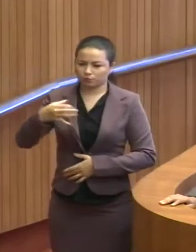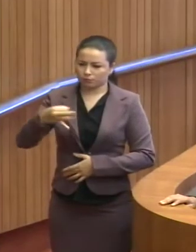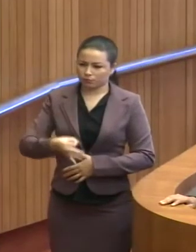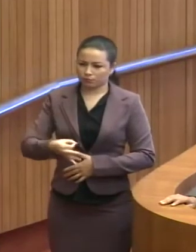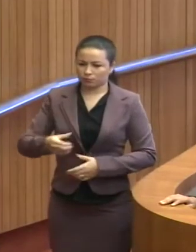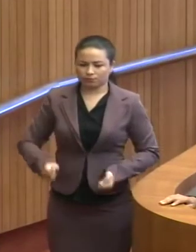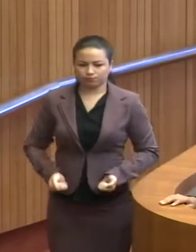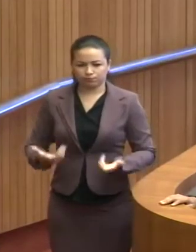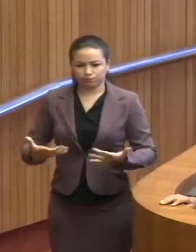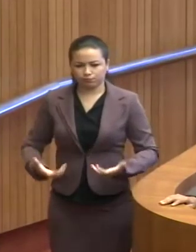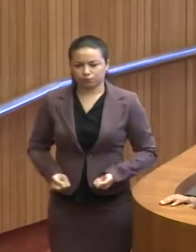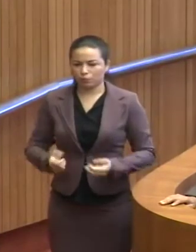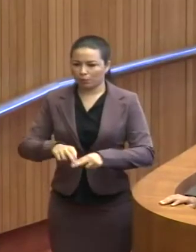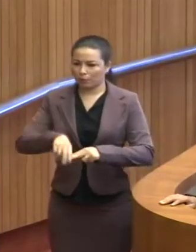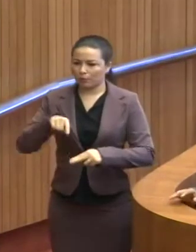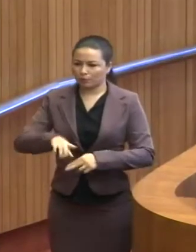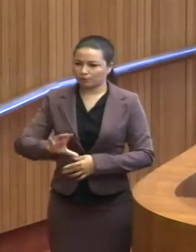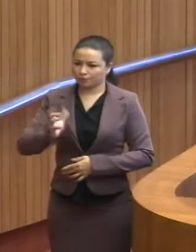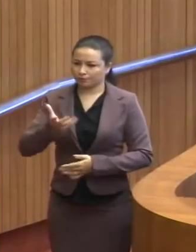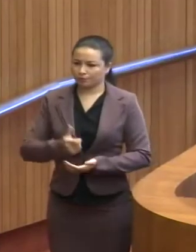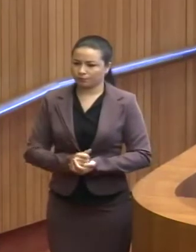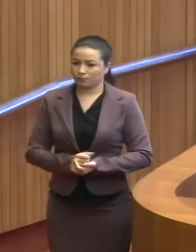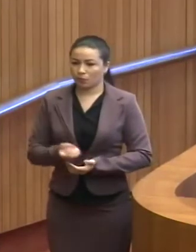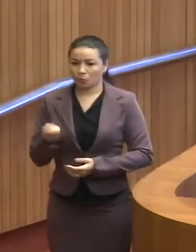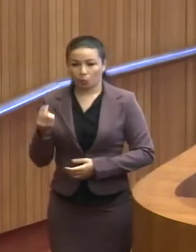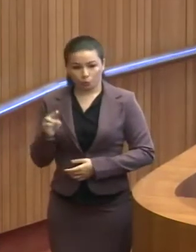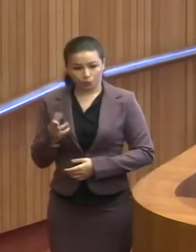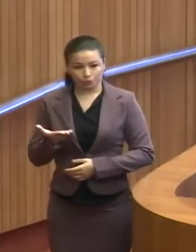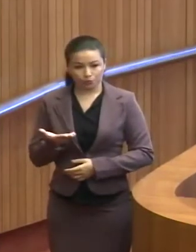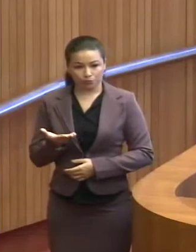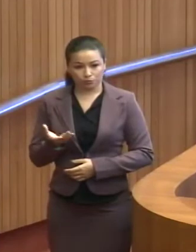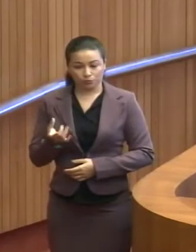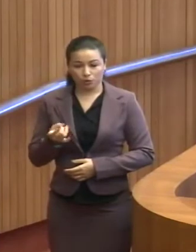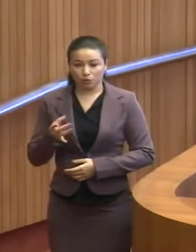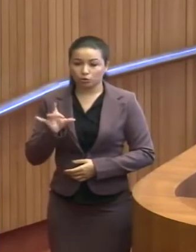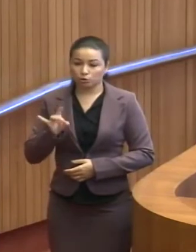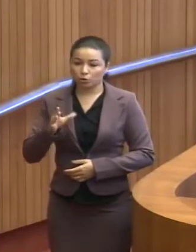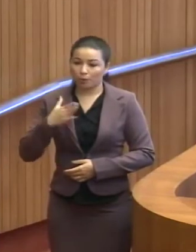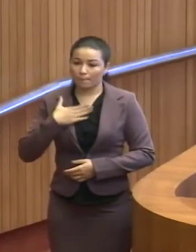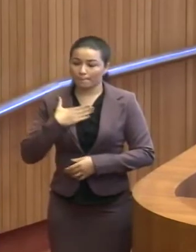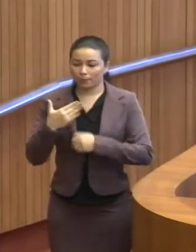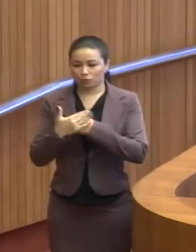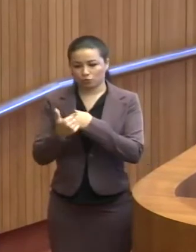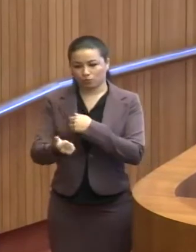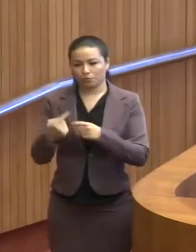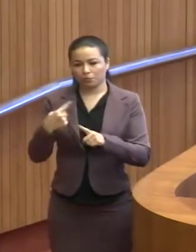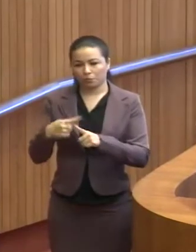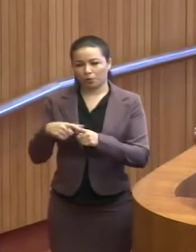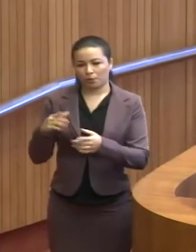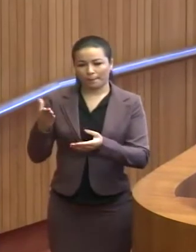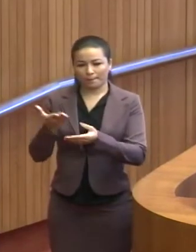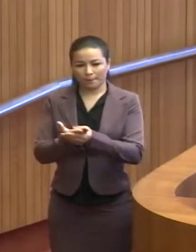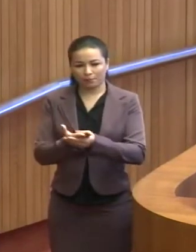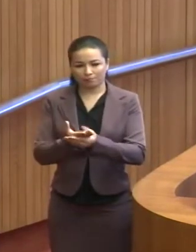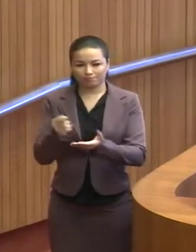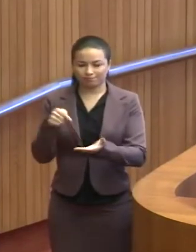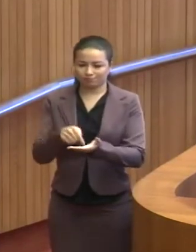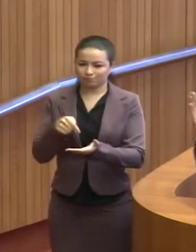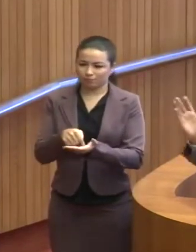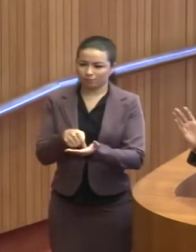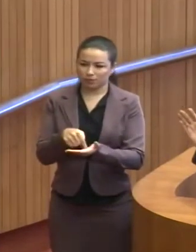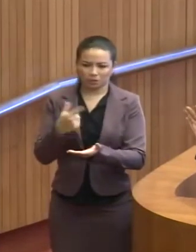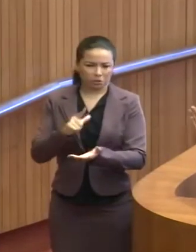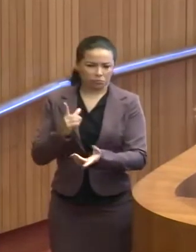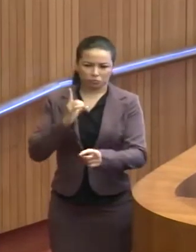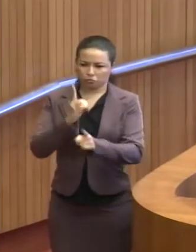despesas decorrente das seguintes ocorrências. Ou seja, só me chamaram porque o processo estava extraviado, não